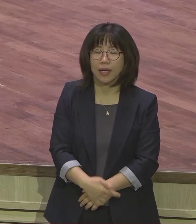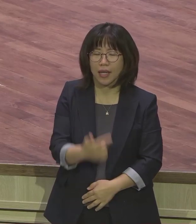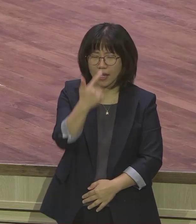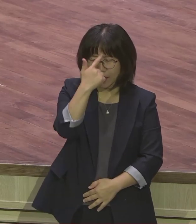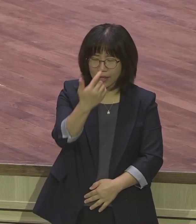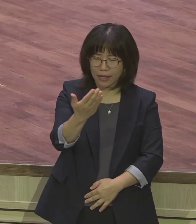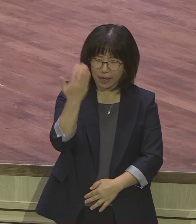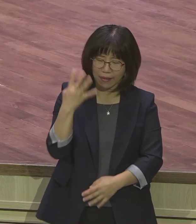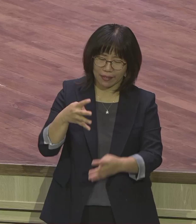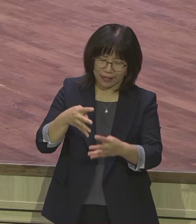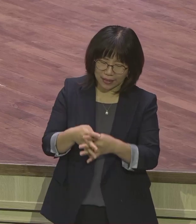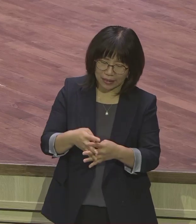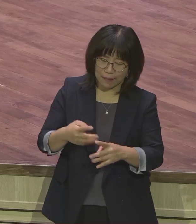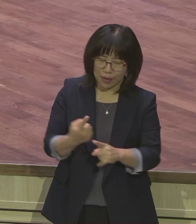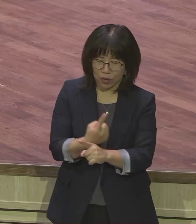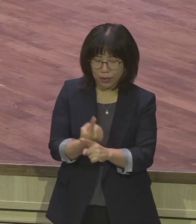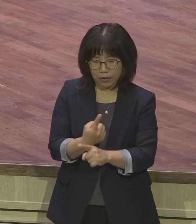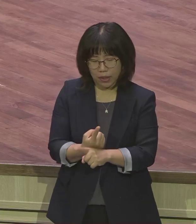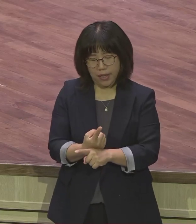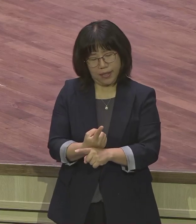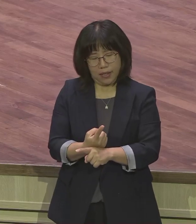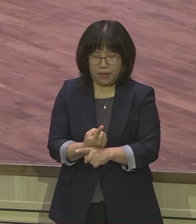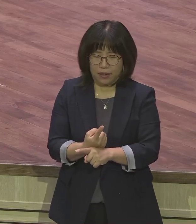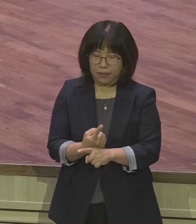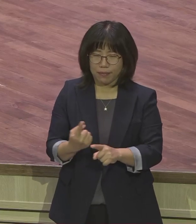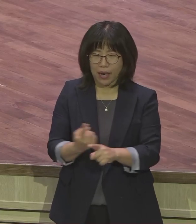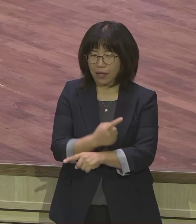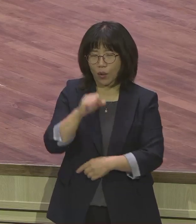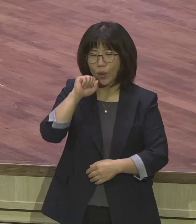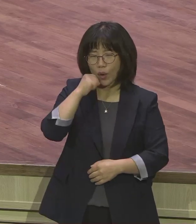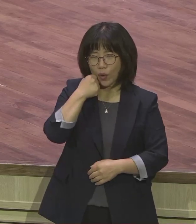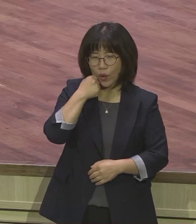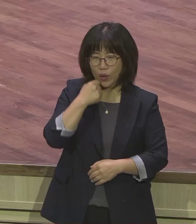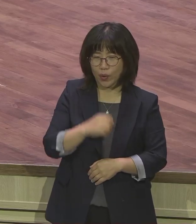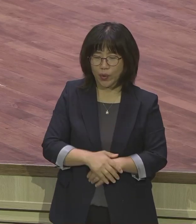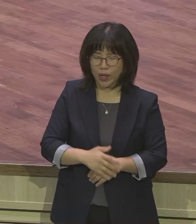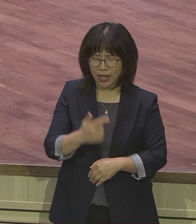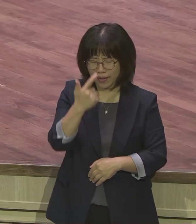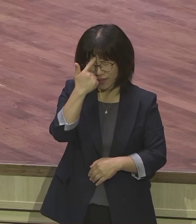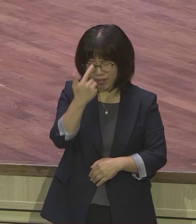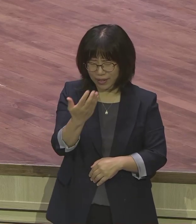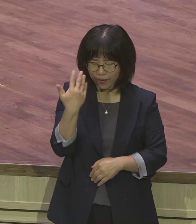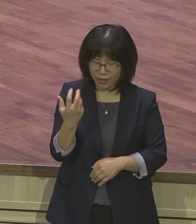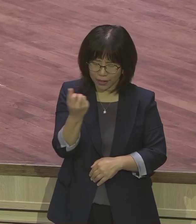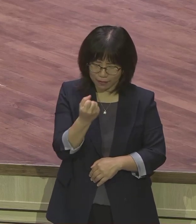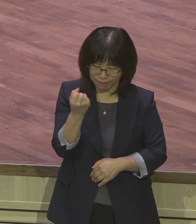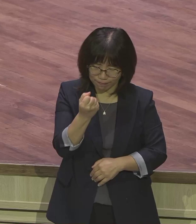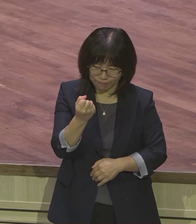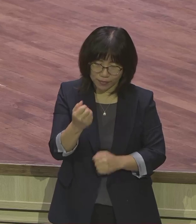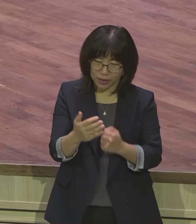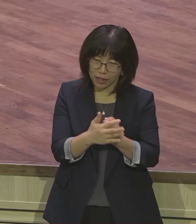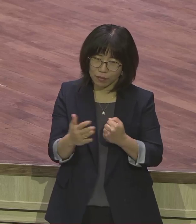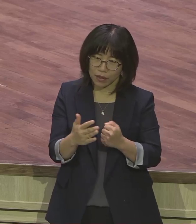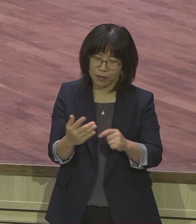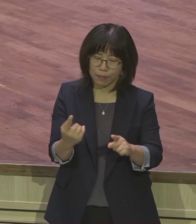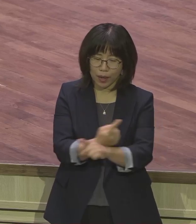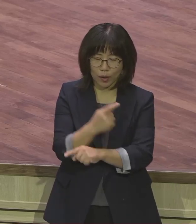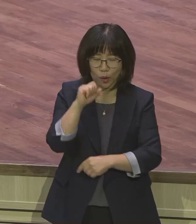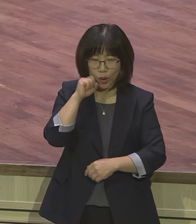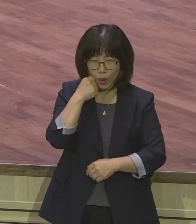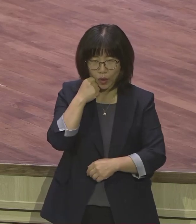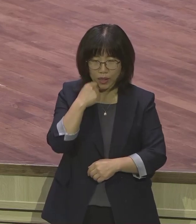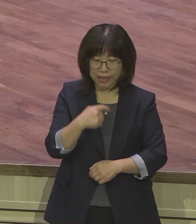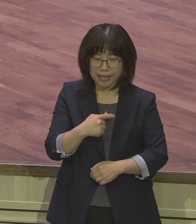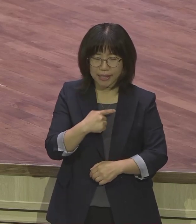옛 틀 계속 안 바뀝니다 옛 틀 때문에 응답 하나도 못 받아요 옛 틀 같이 자기